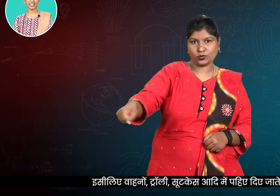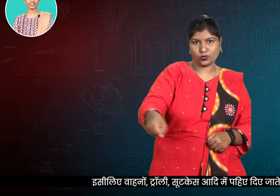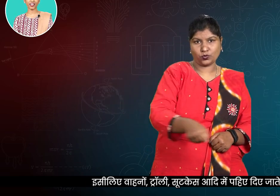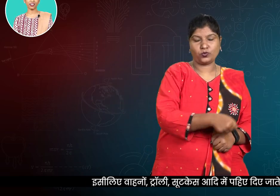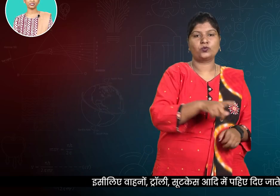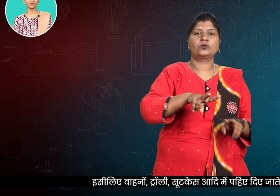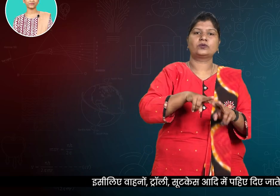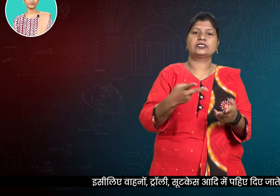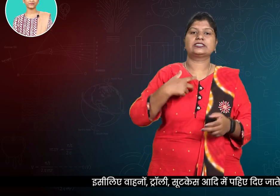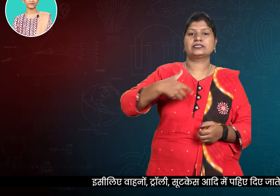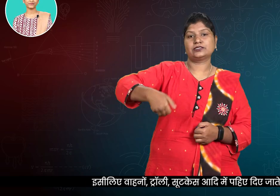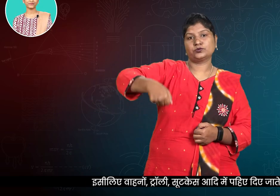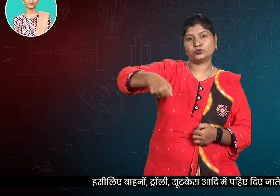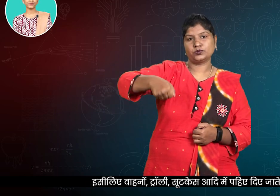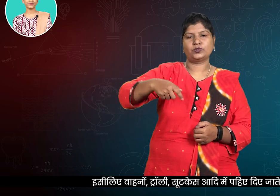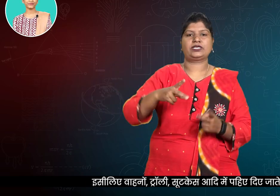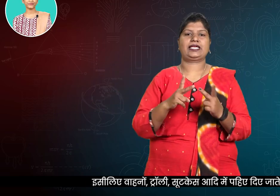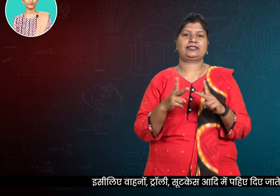में पहिये दिये गए है